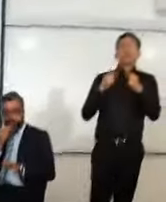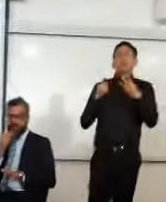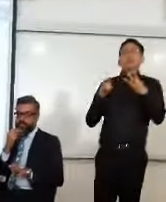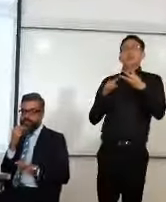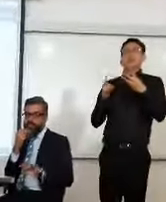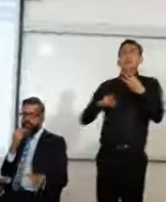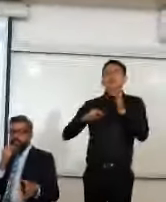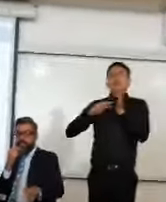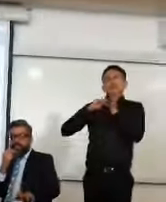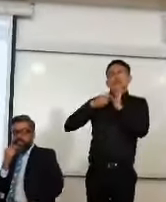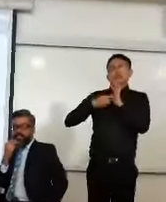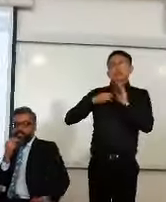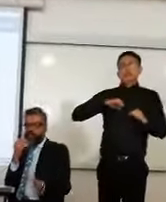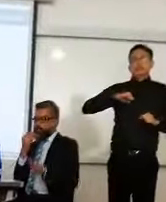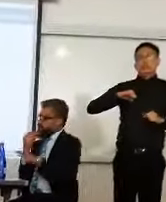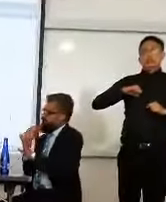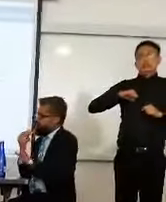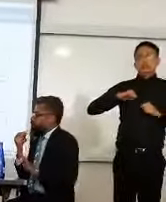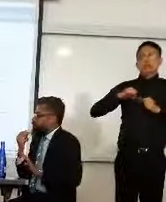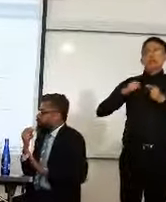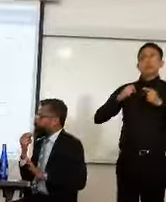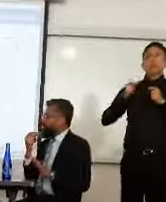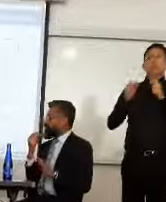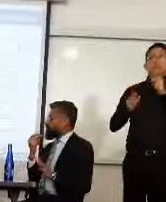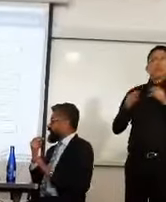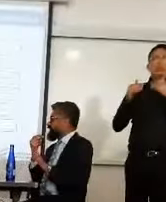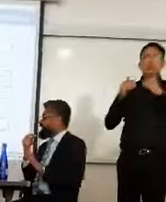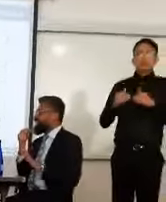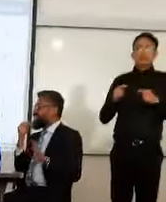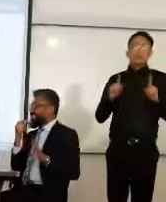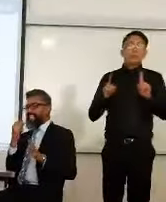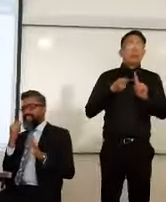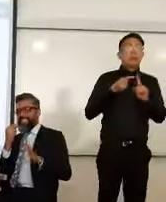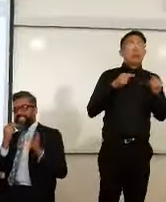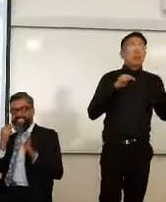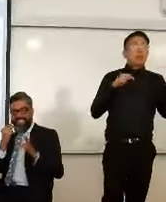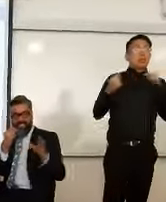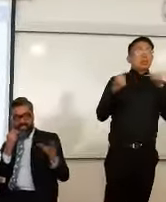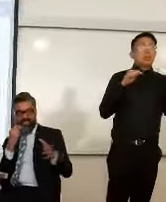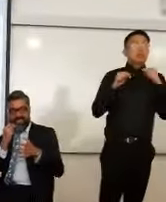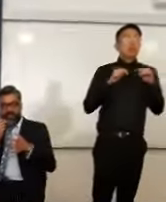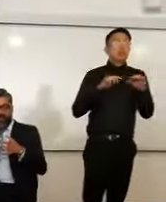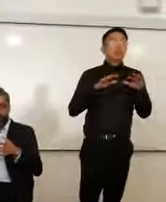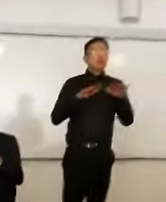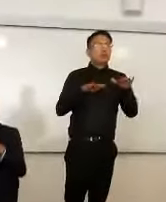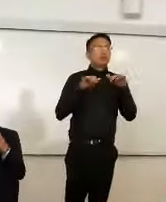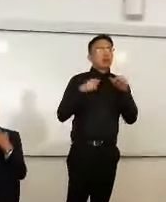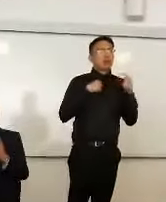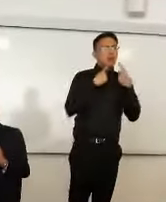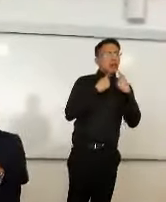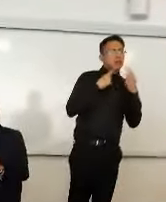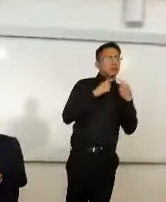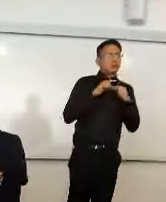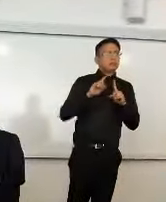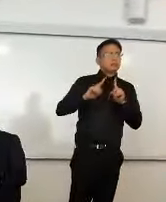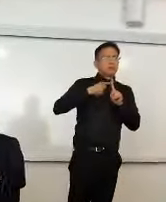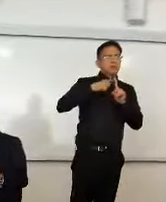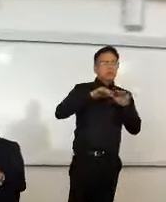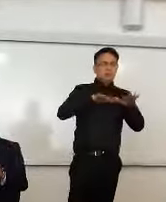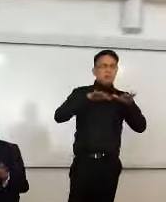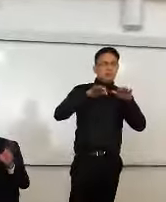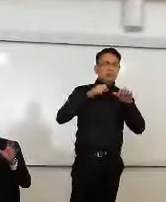con discapacidad. Una de las primeras discusiones, esto sería bueno contarlo también, que se daba el principio, cuando en esa primera plenaria